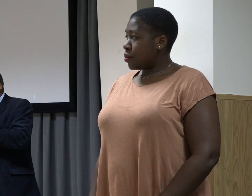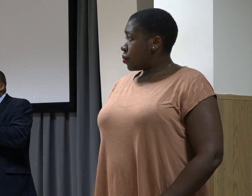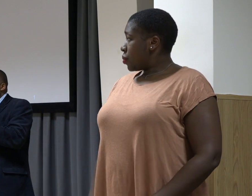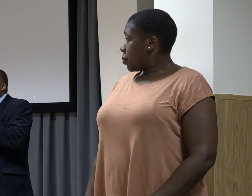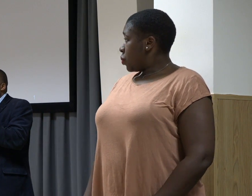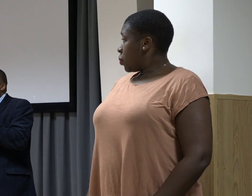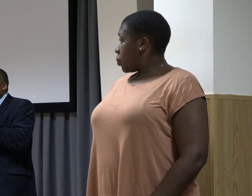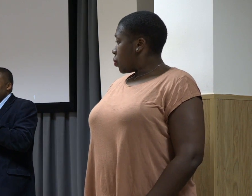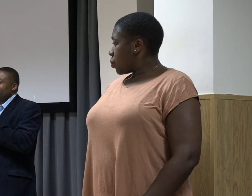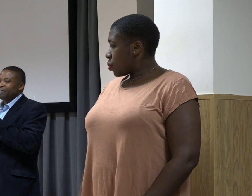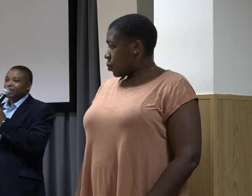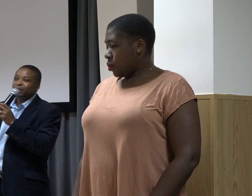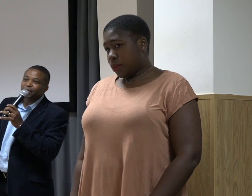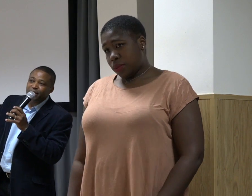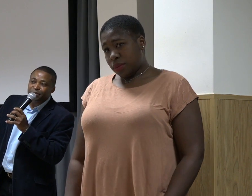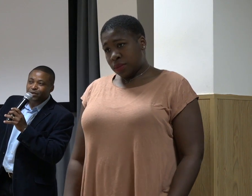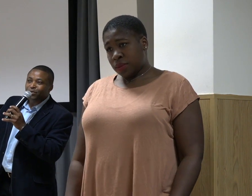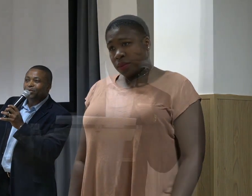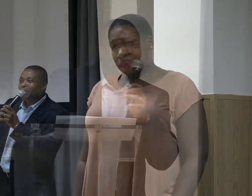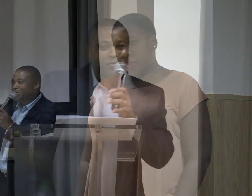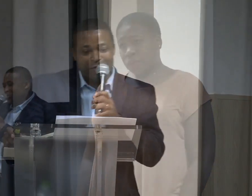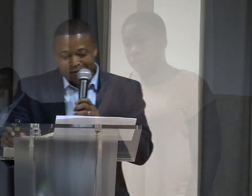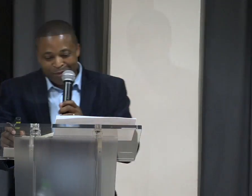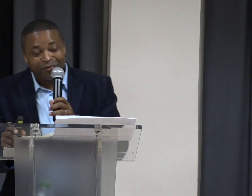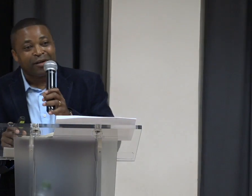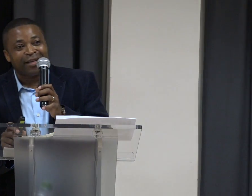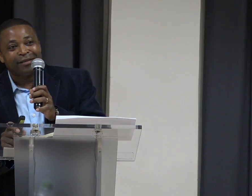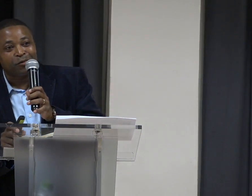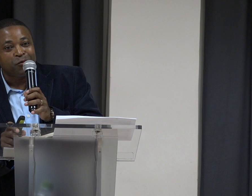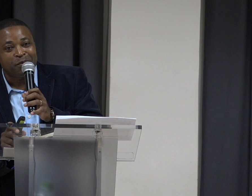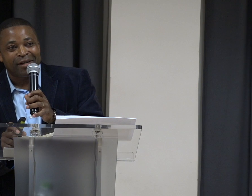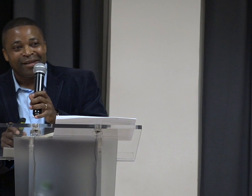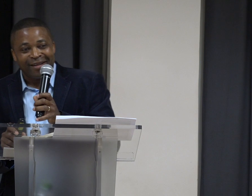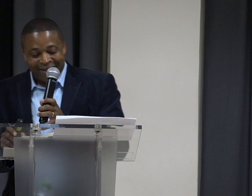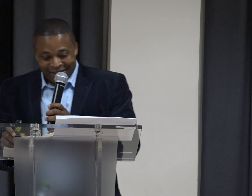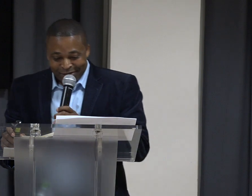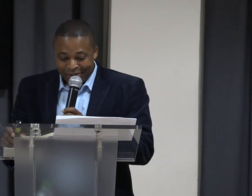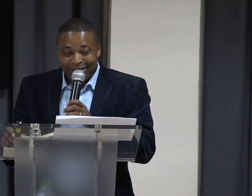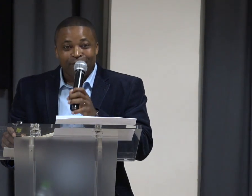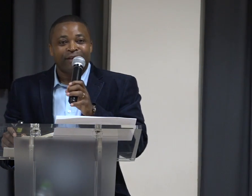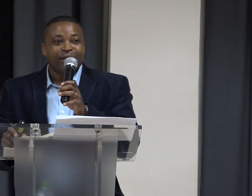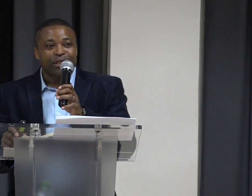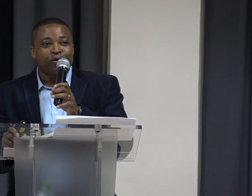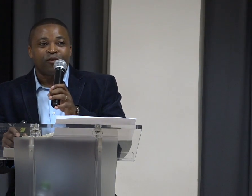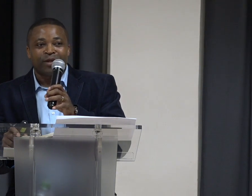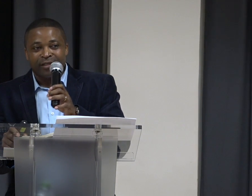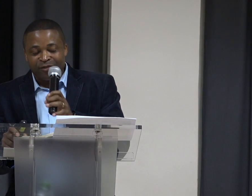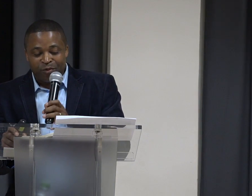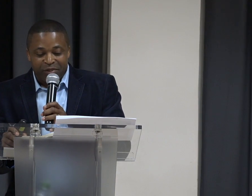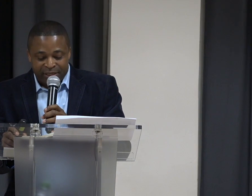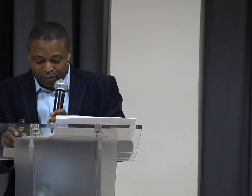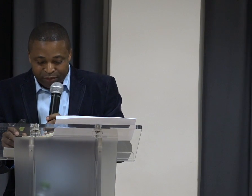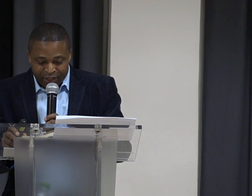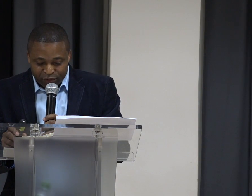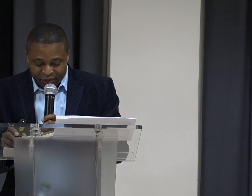Jean 11. J'ai l'impression que le micro, parfois, il se coupe. Donc, si vous avez l'impression que vous m'entendez, vous